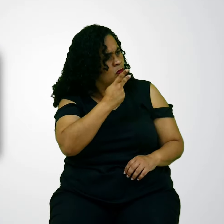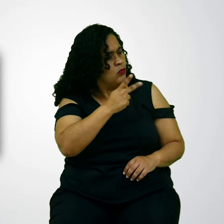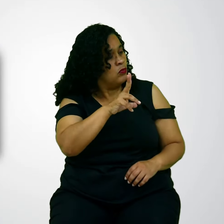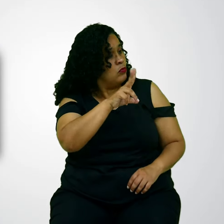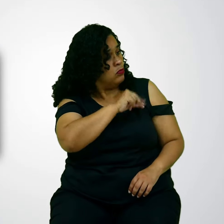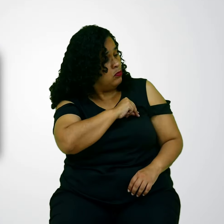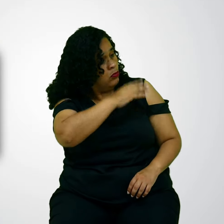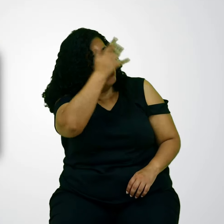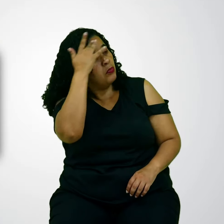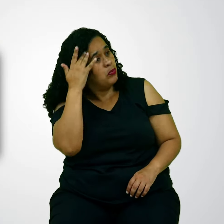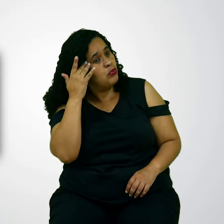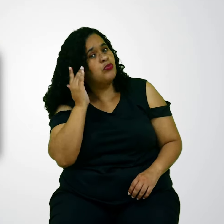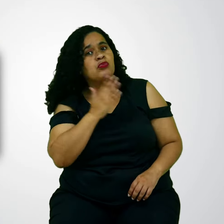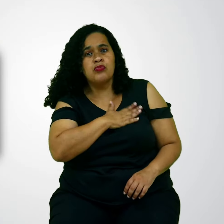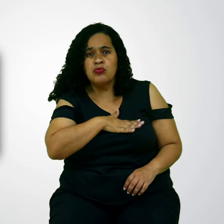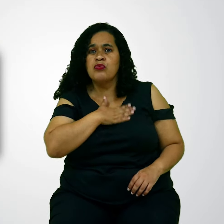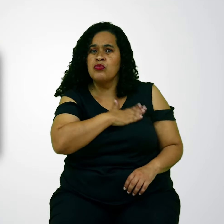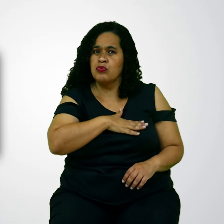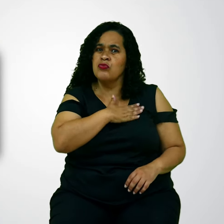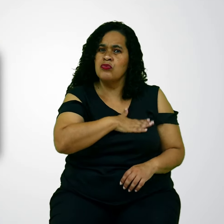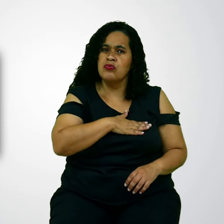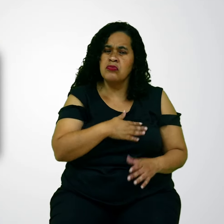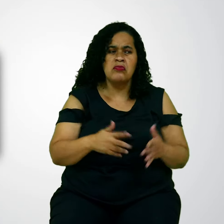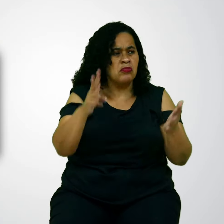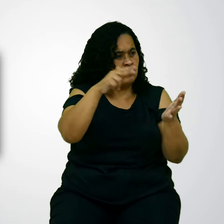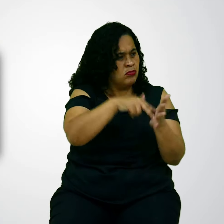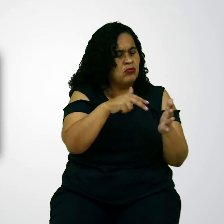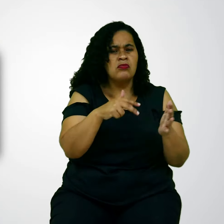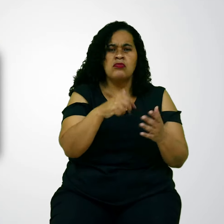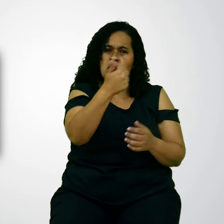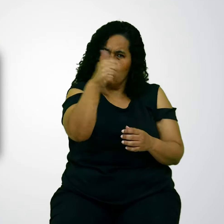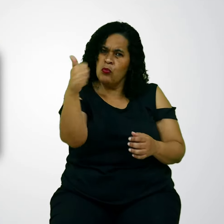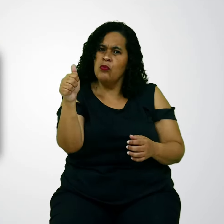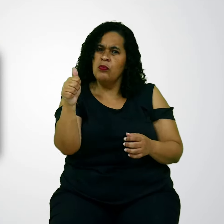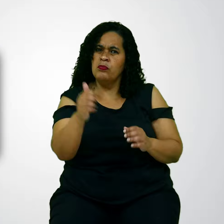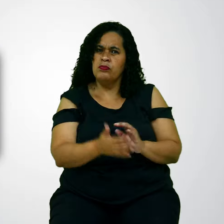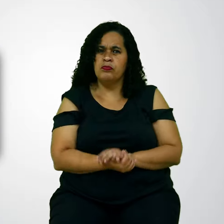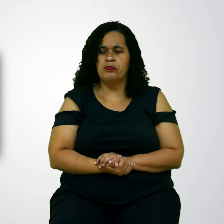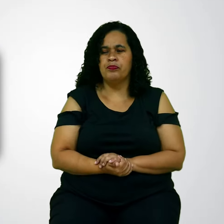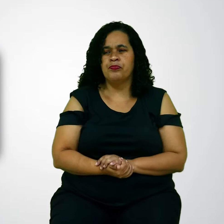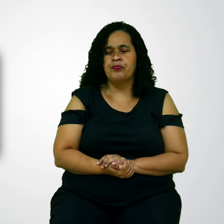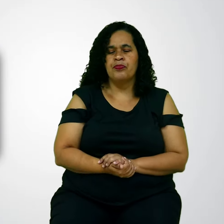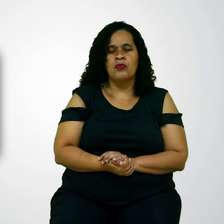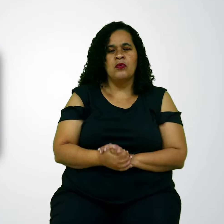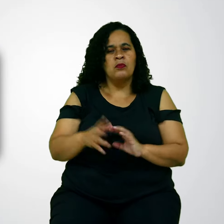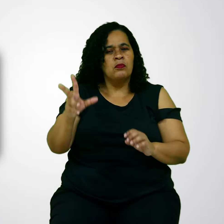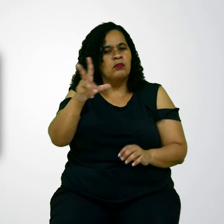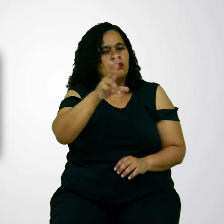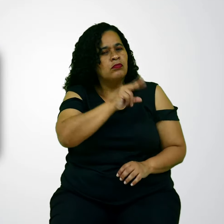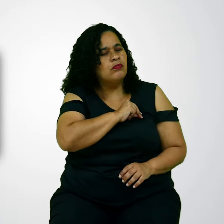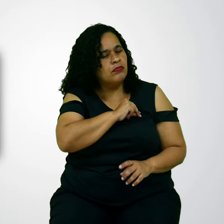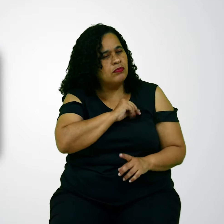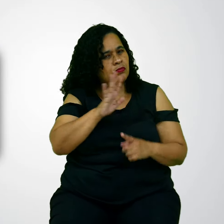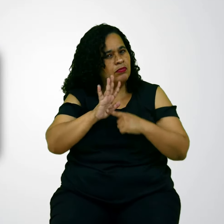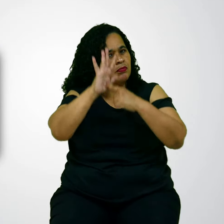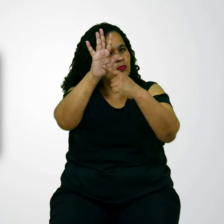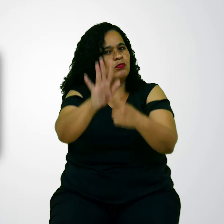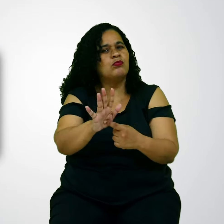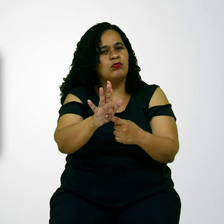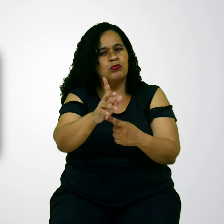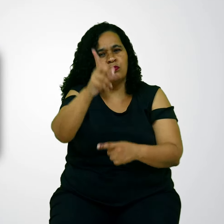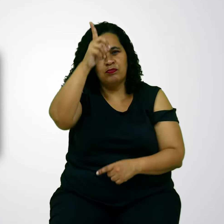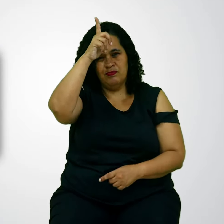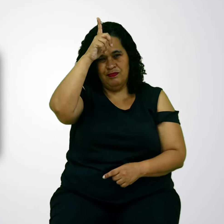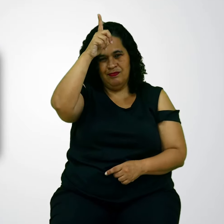Bom, para encurtar a história, um grande impacto de avivamento acontece na Alemanha a partir da música